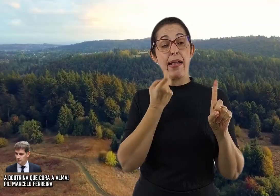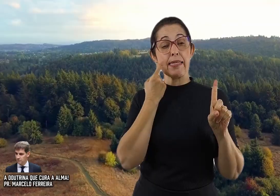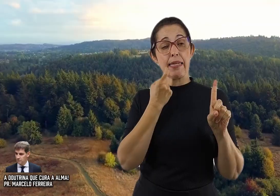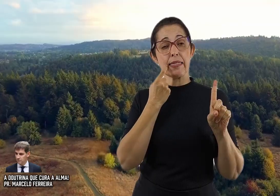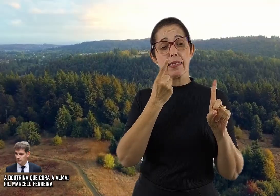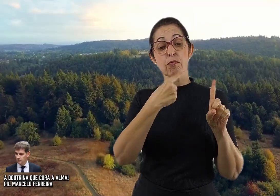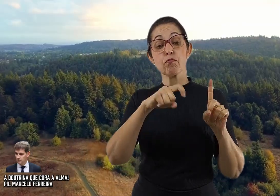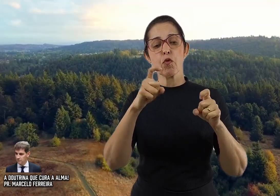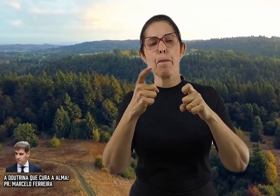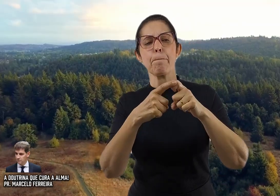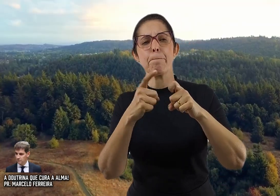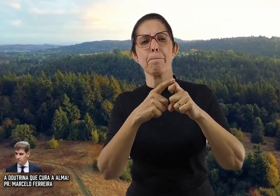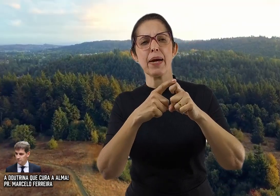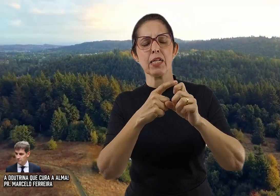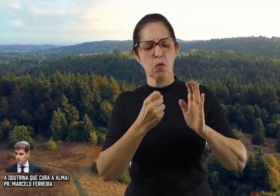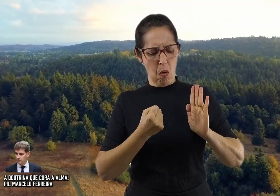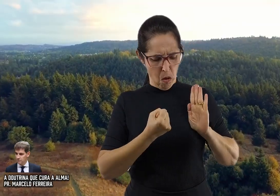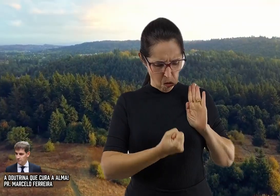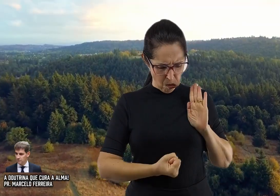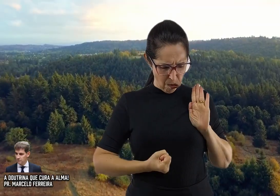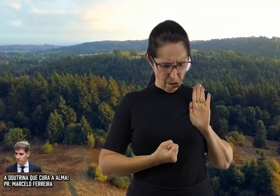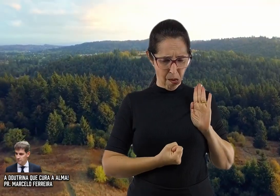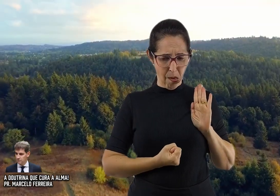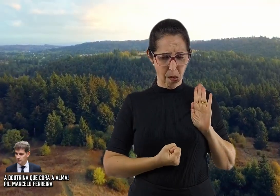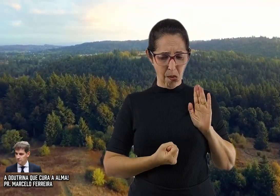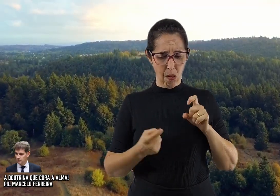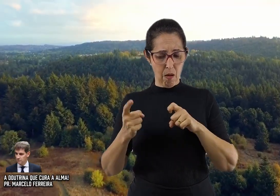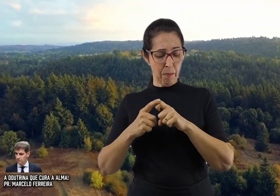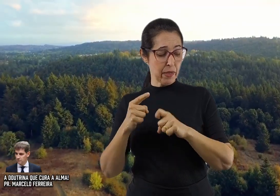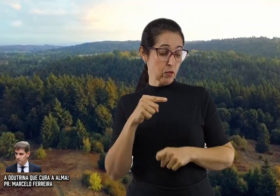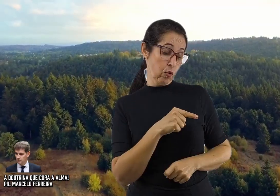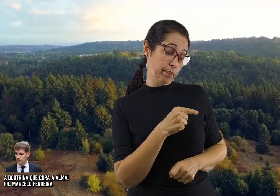ultrassom e veio a notícia: a criança estava morta.